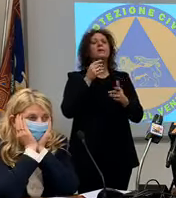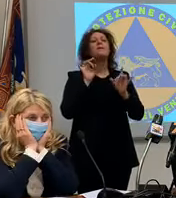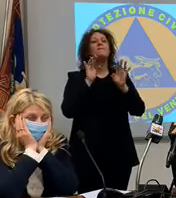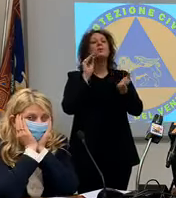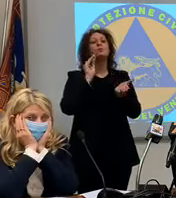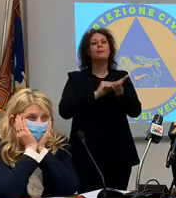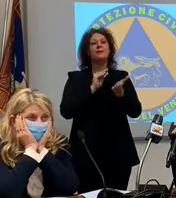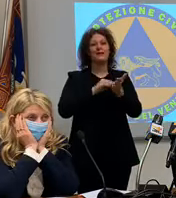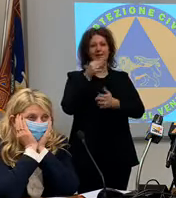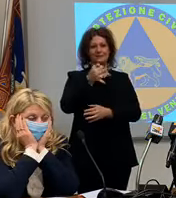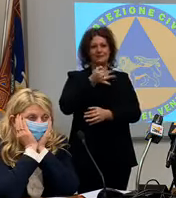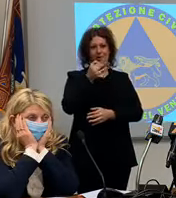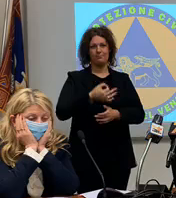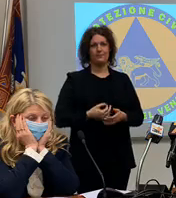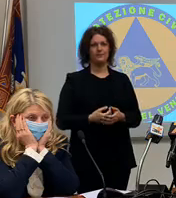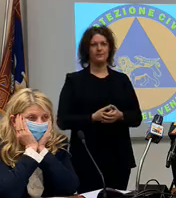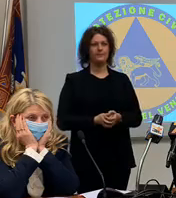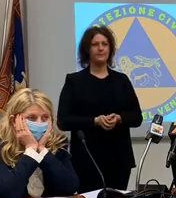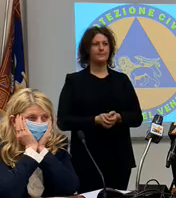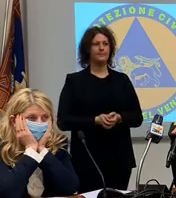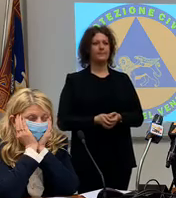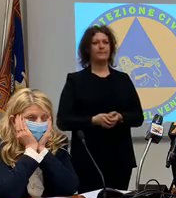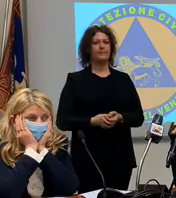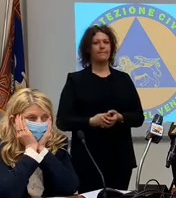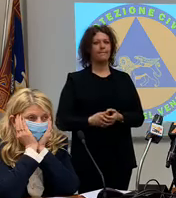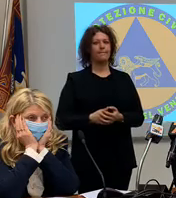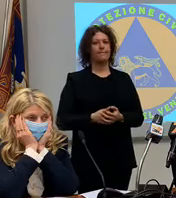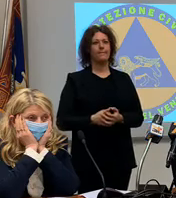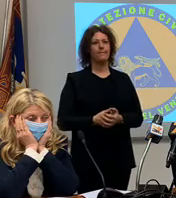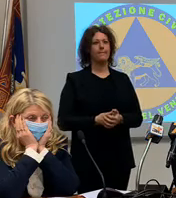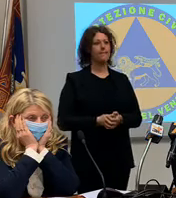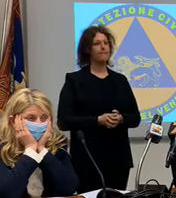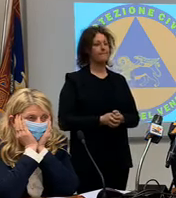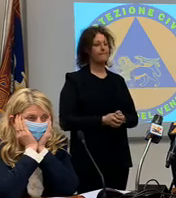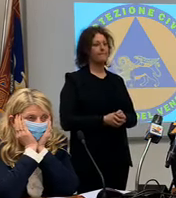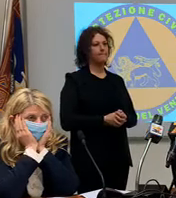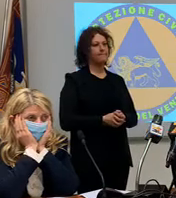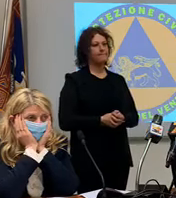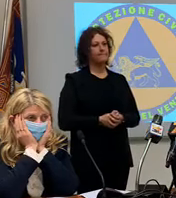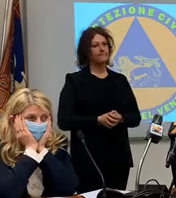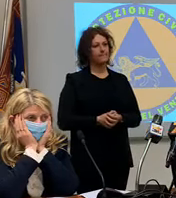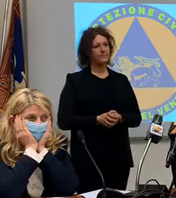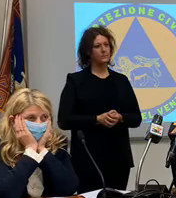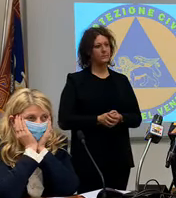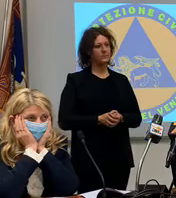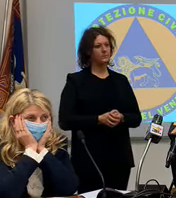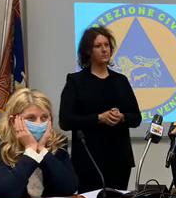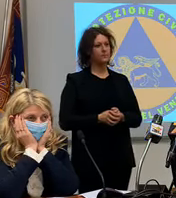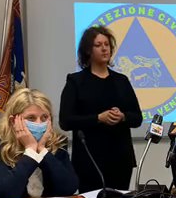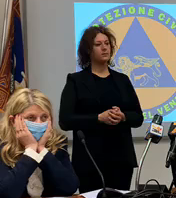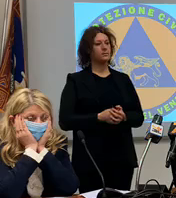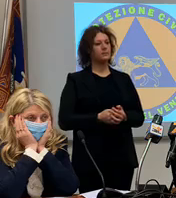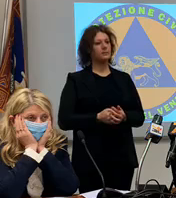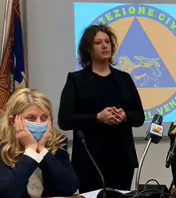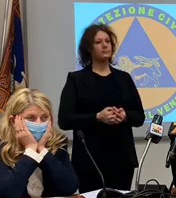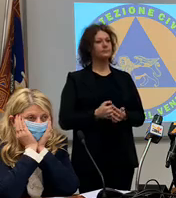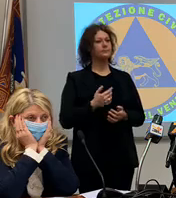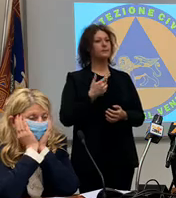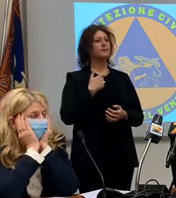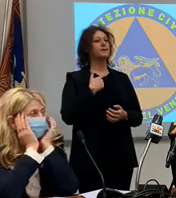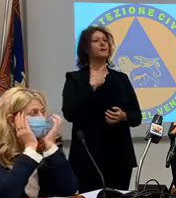sempre proseguiamo Scusatemi ma pederiva grazie prego avrei una domanda sulle misure ma mi ha incuriosita con il